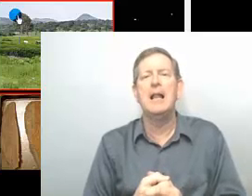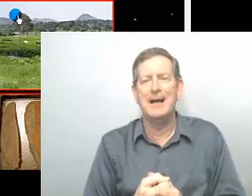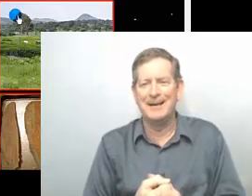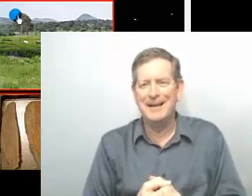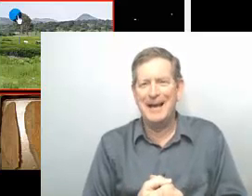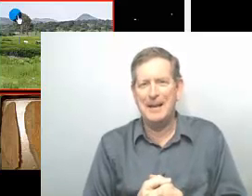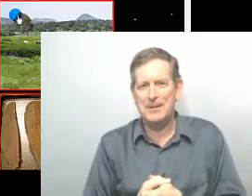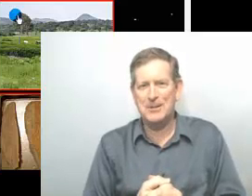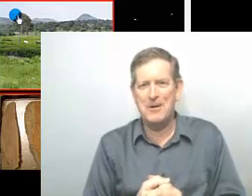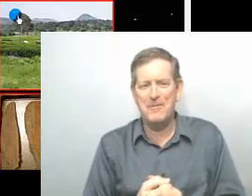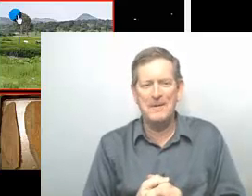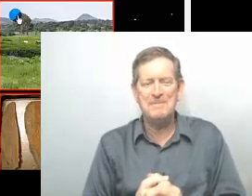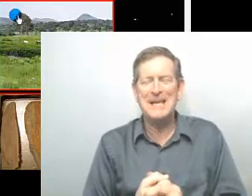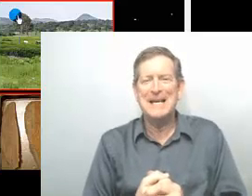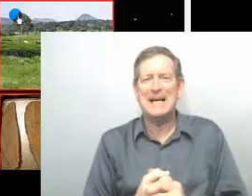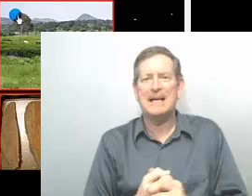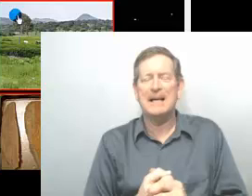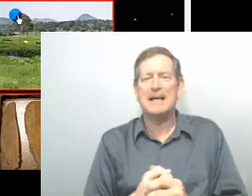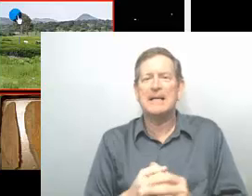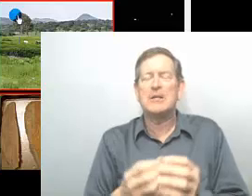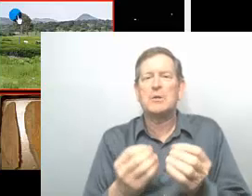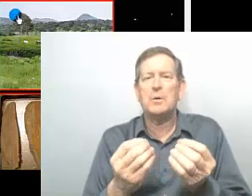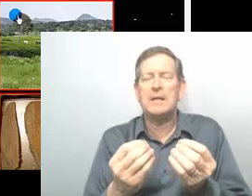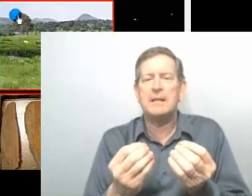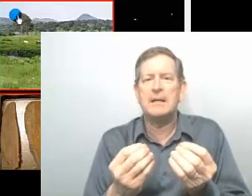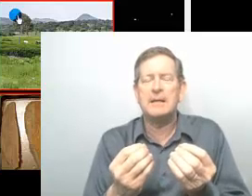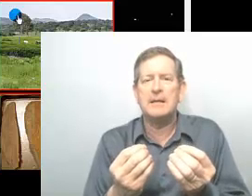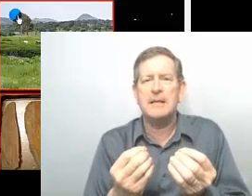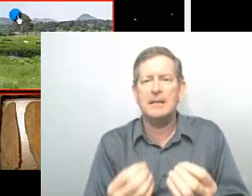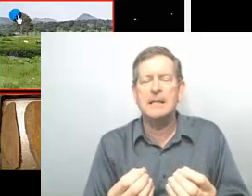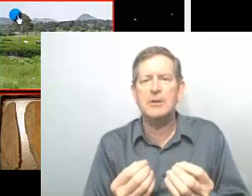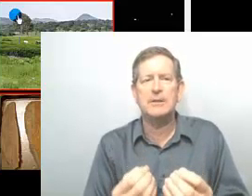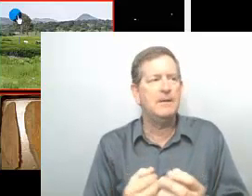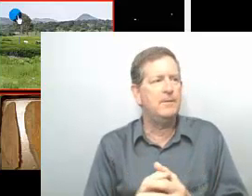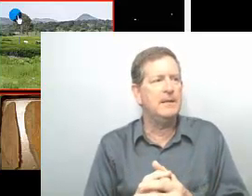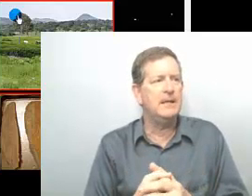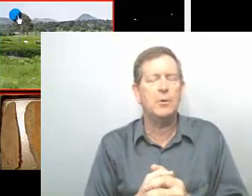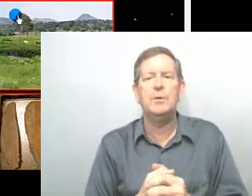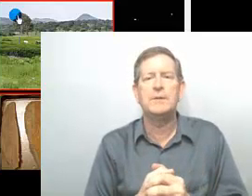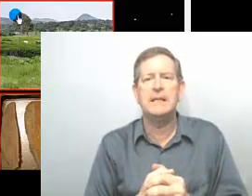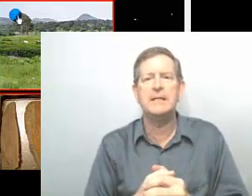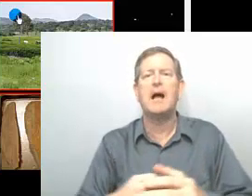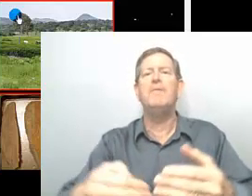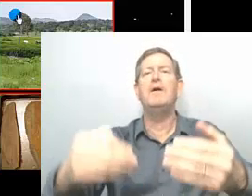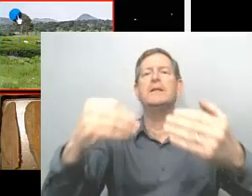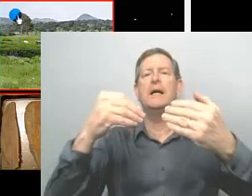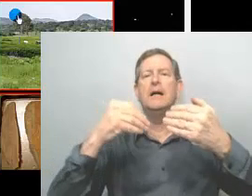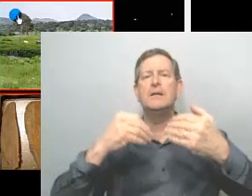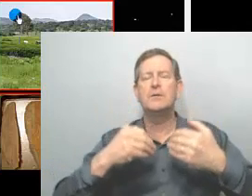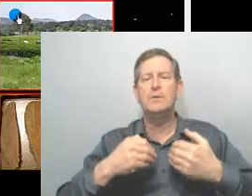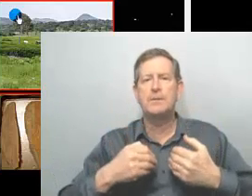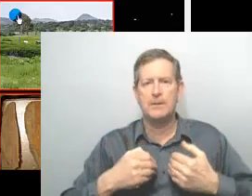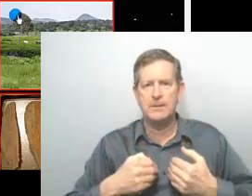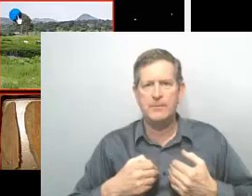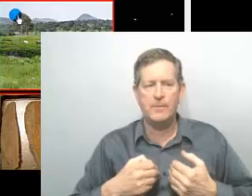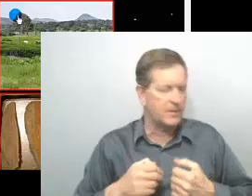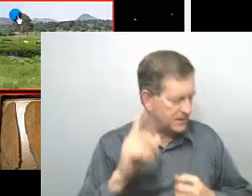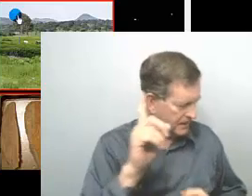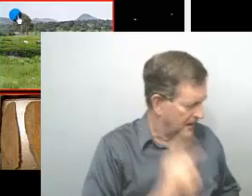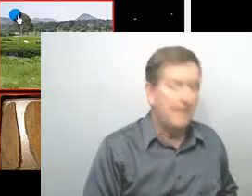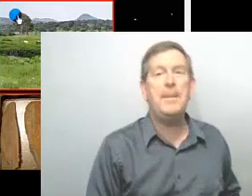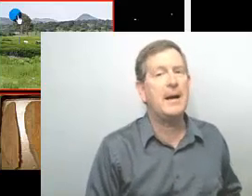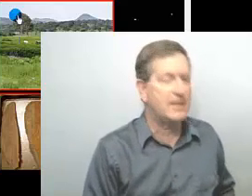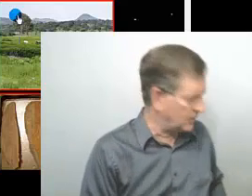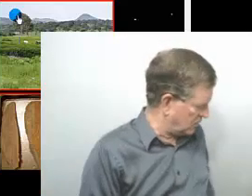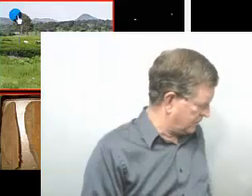et l'apostrophe. Et ce sont des articles définis qu'on utilise avant un substantif en